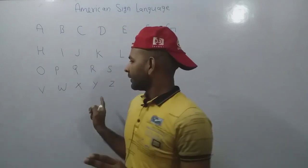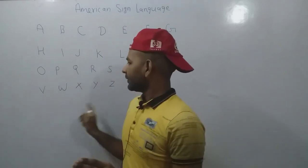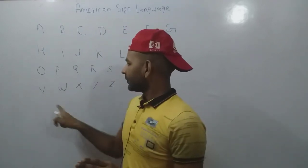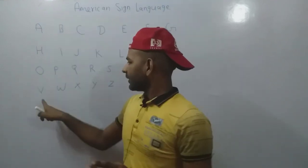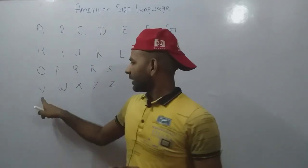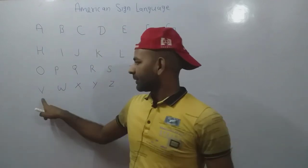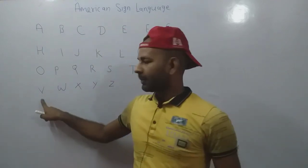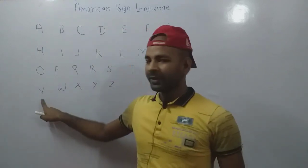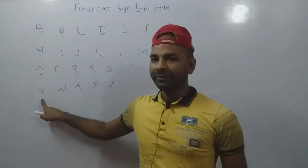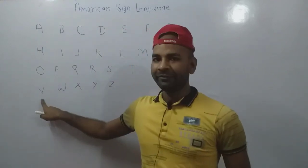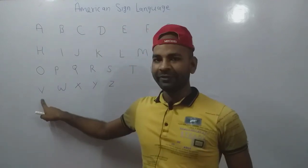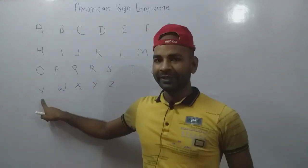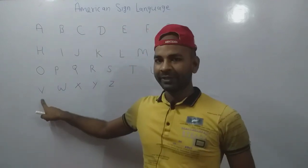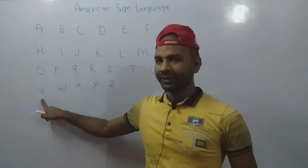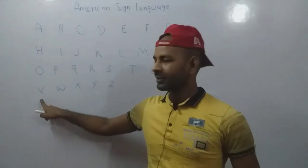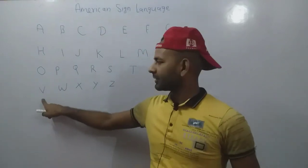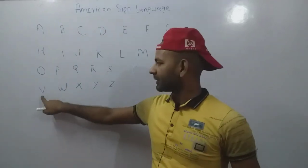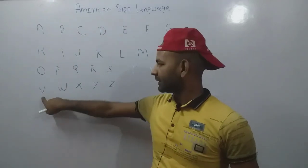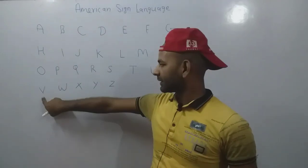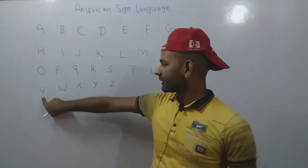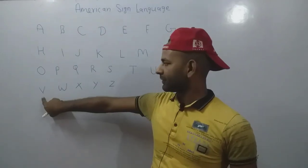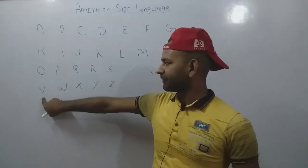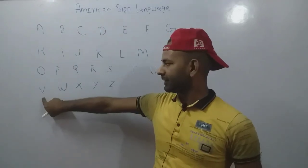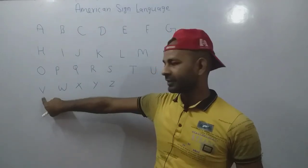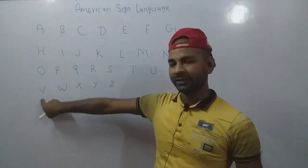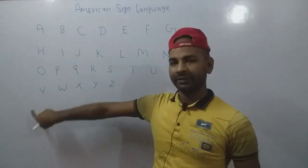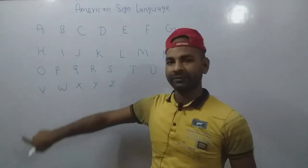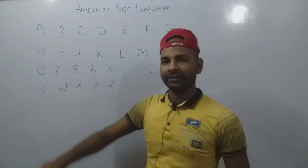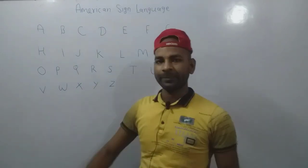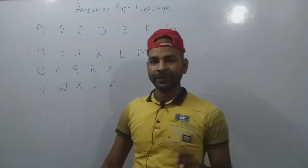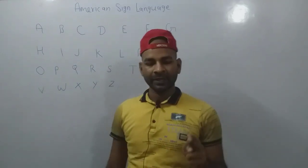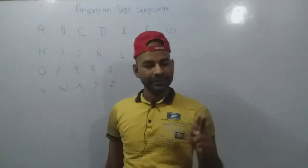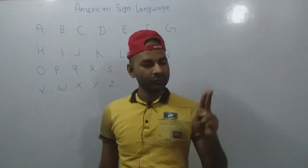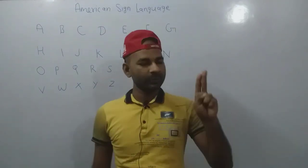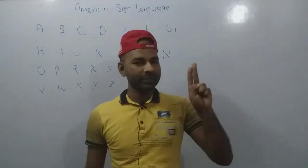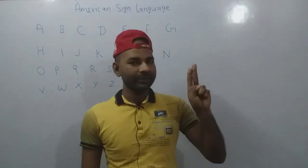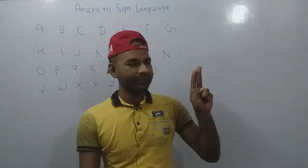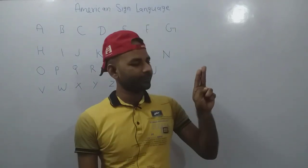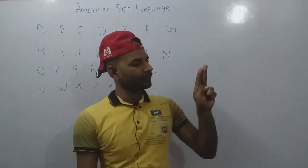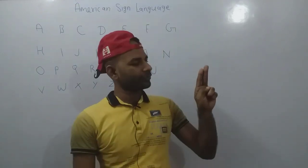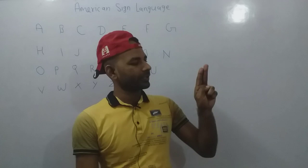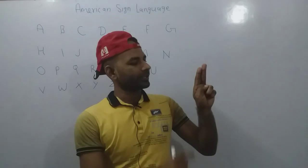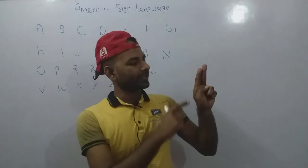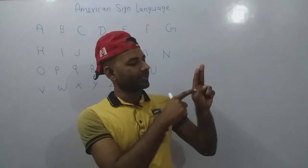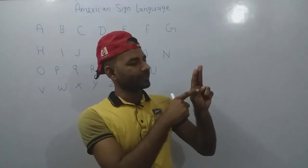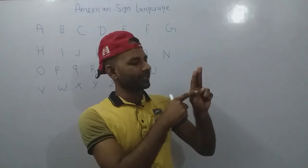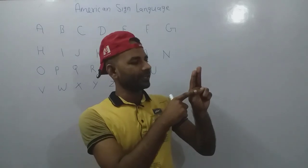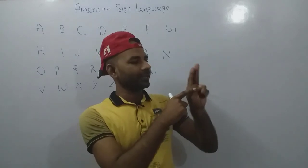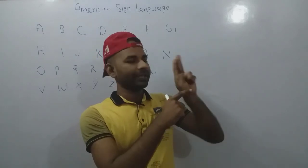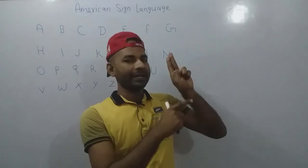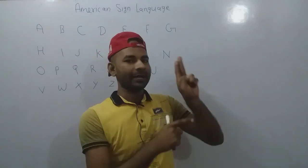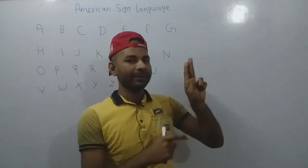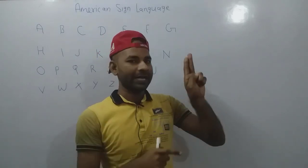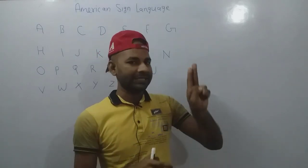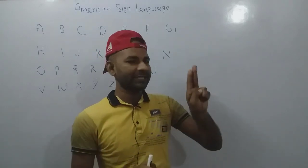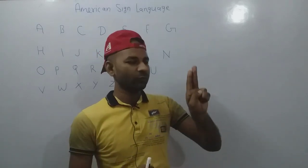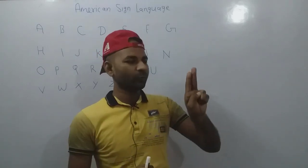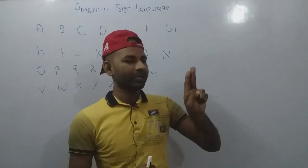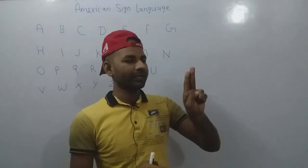यू। अब यहाँ पे वी, ये देखिए वी, ये वाला वी, इसको बनाने के लिए भी कुछ नहीं करना है, ऐसे है, आपने ऐसे यू तो बनाया ही